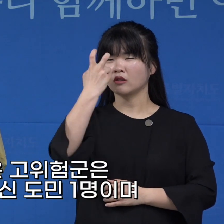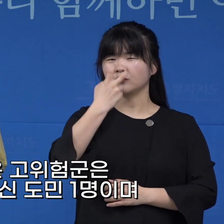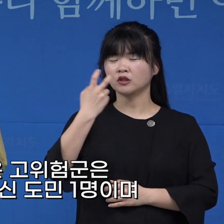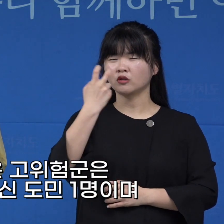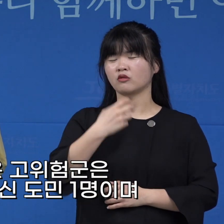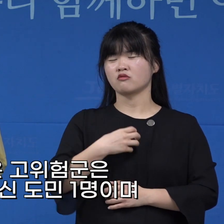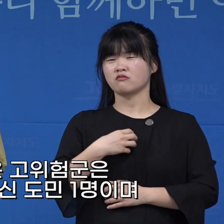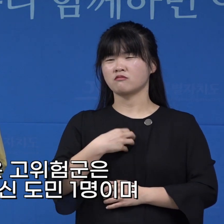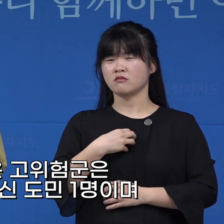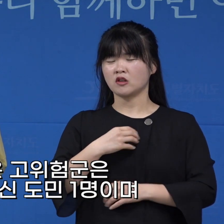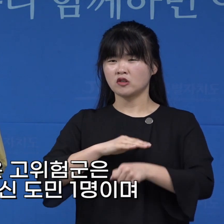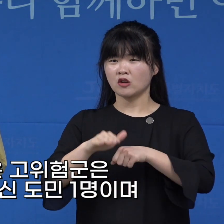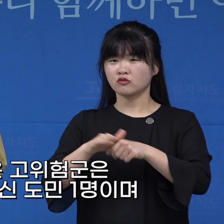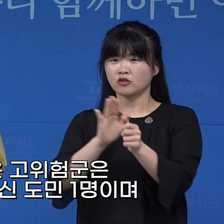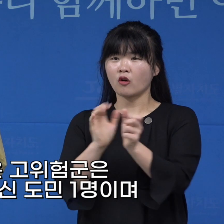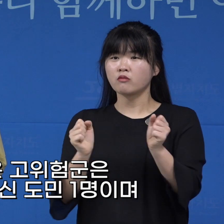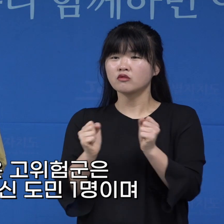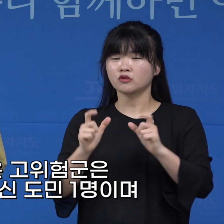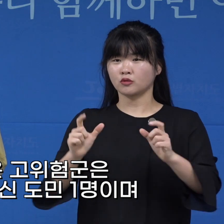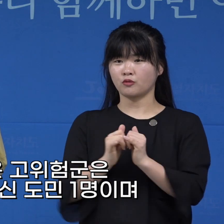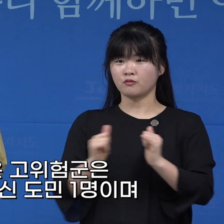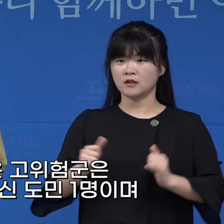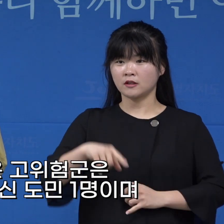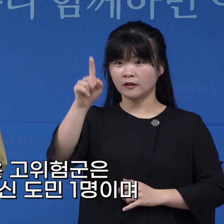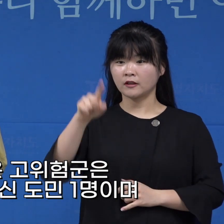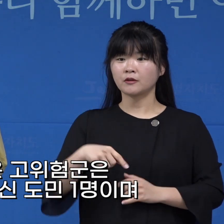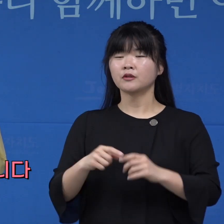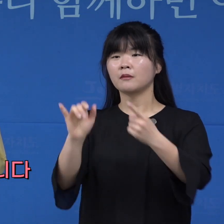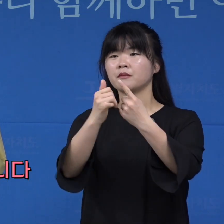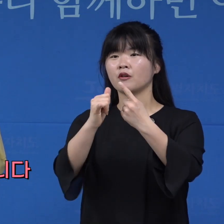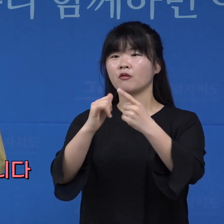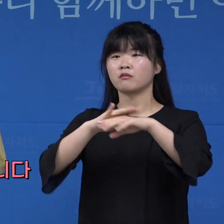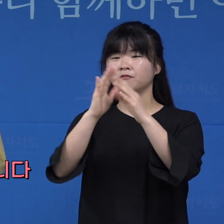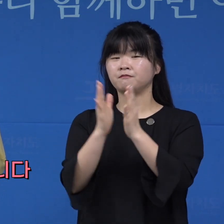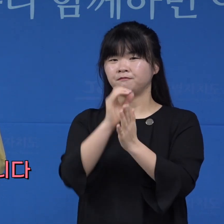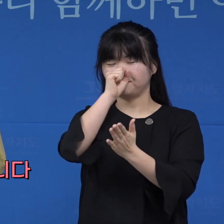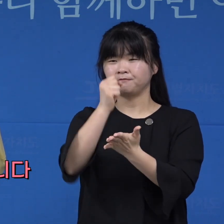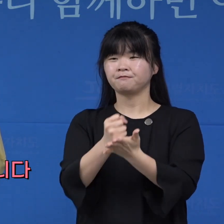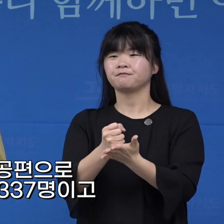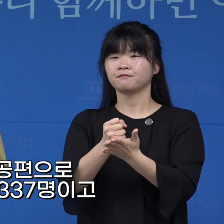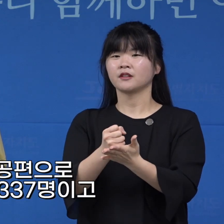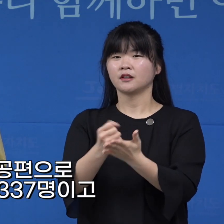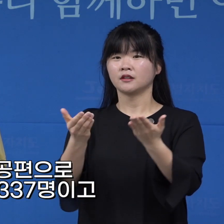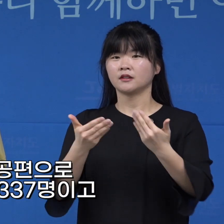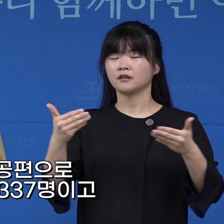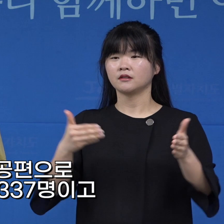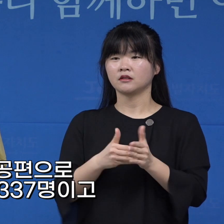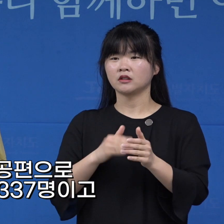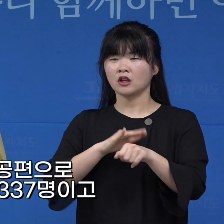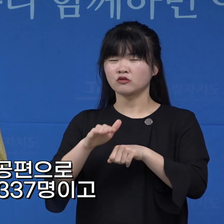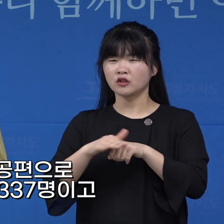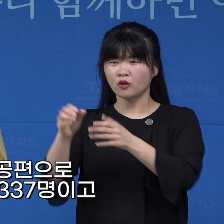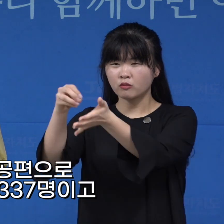고 유영군은 대구 경북을 다녀오신 도민 1명이며 음성으로 나왔습니다. 대구에서